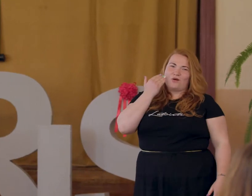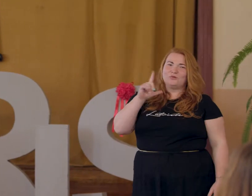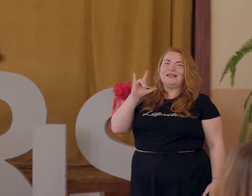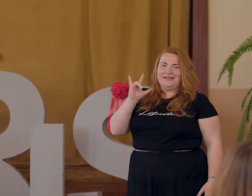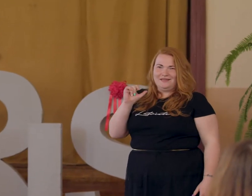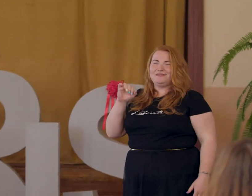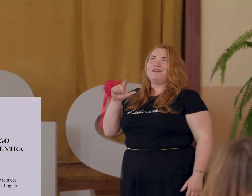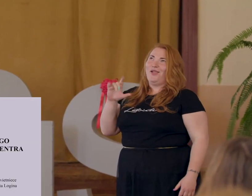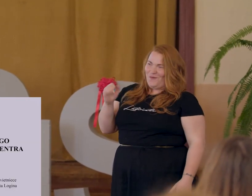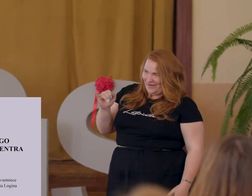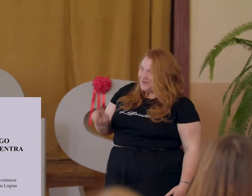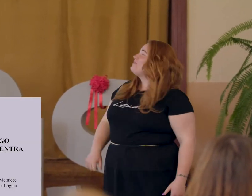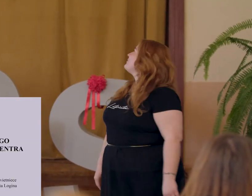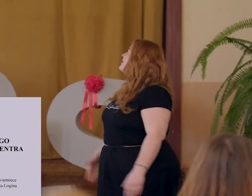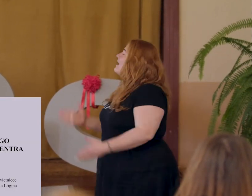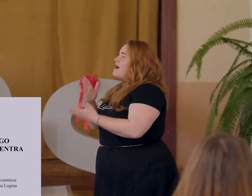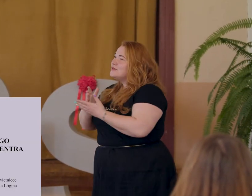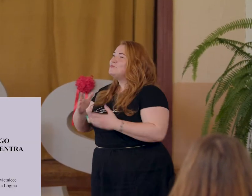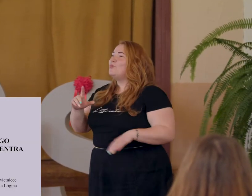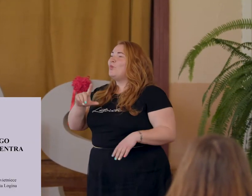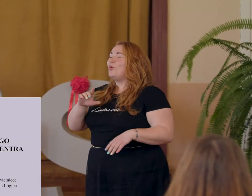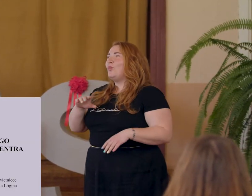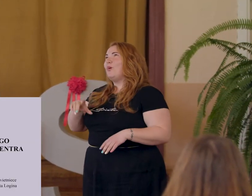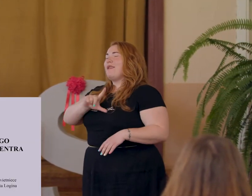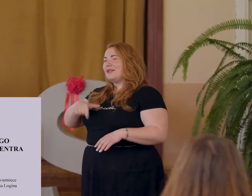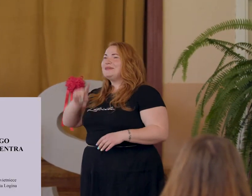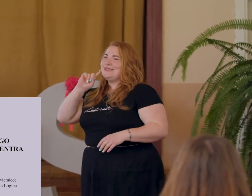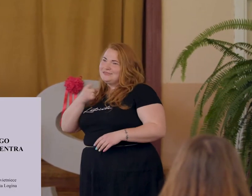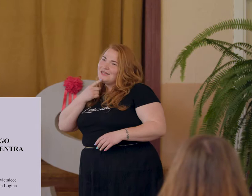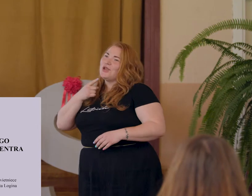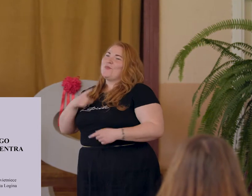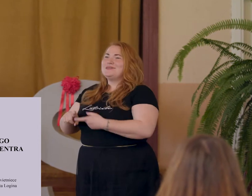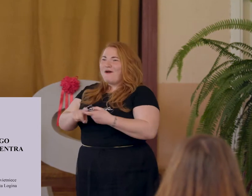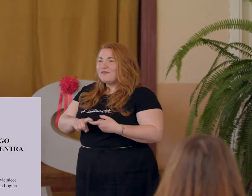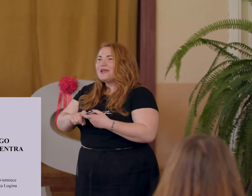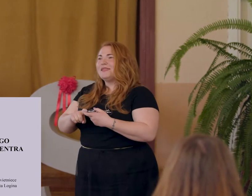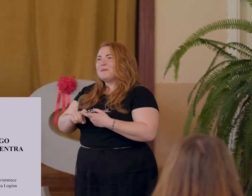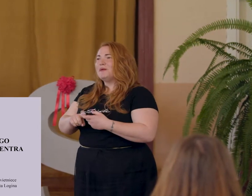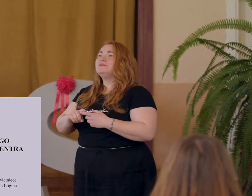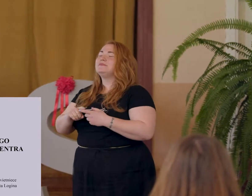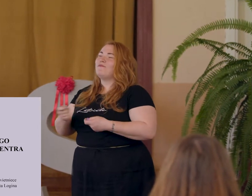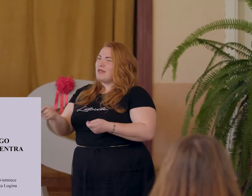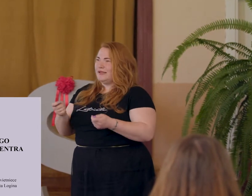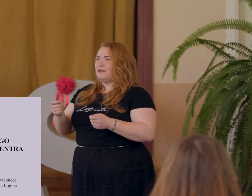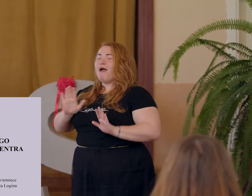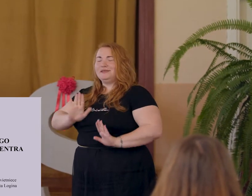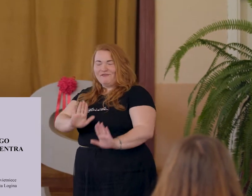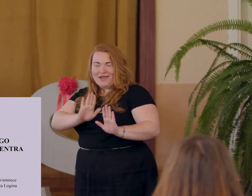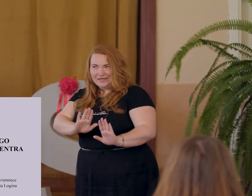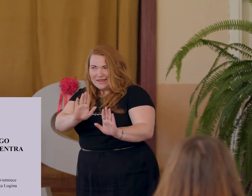Sveiki, mani sauc Lilita Logina. Esmu Latvijas nedzirdīgo savienības